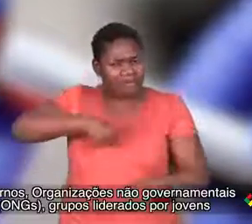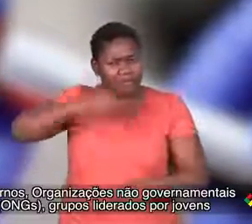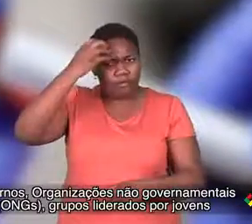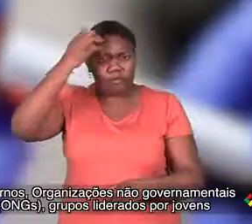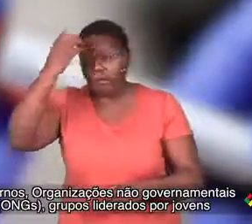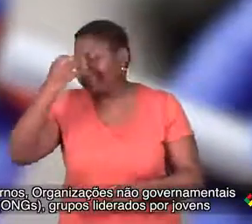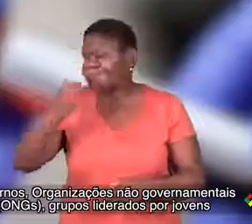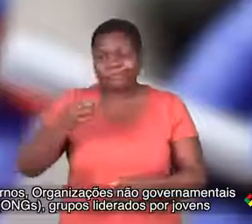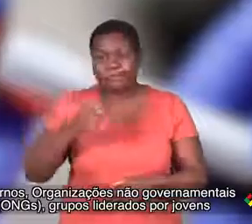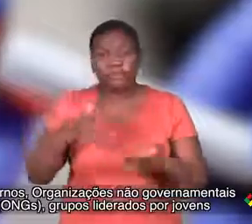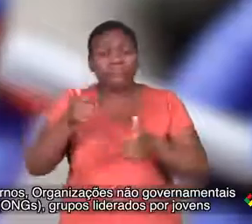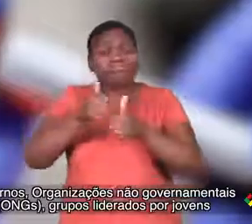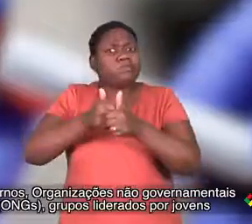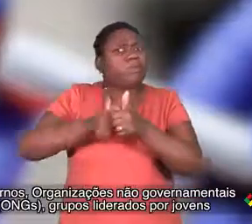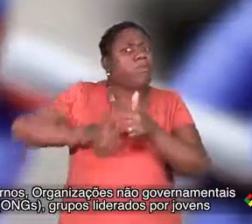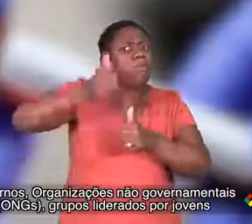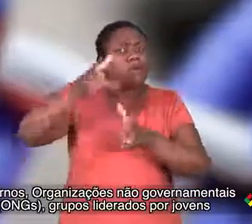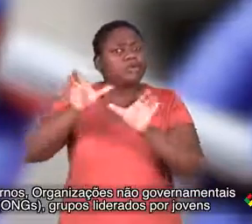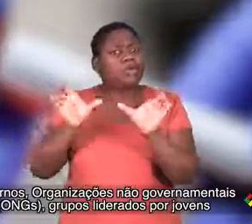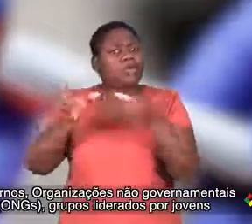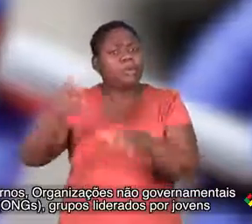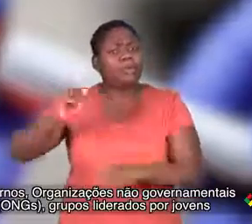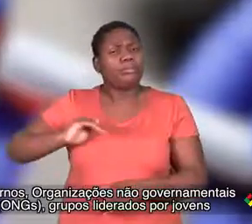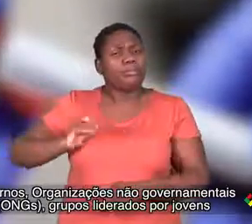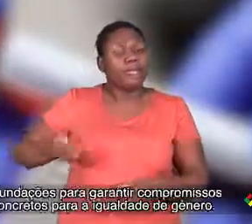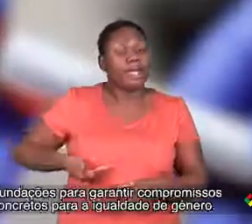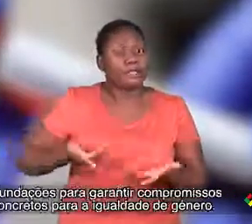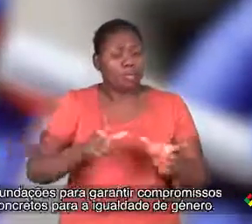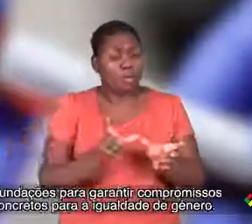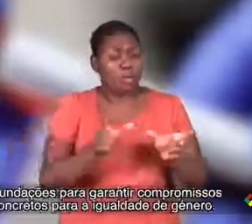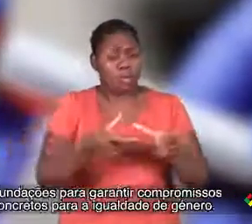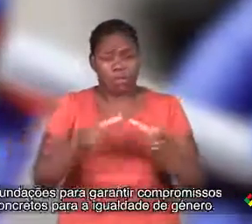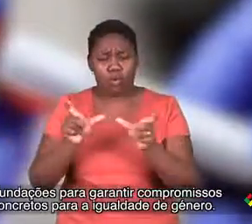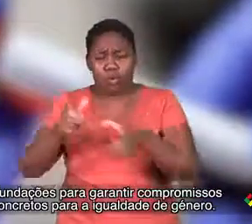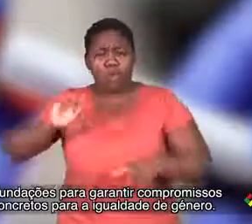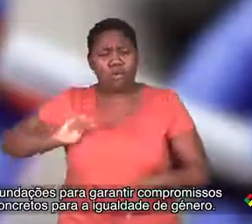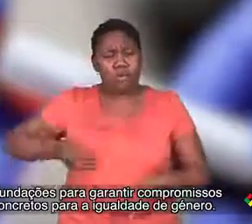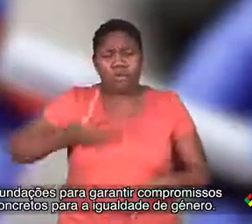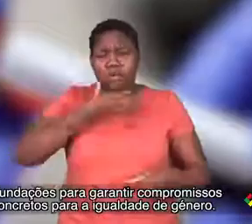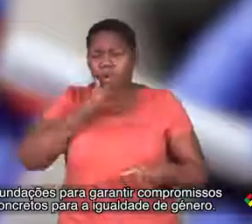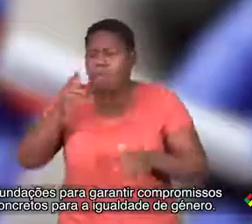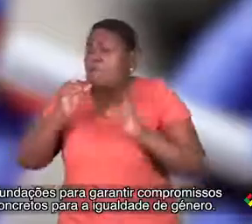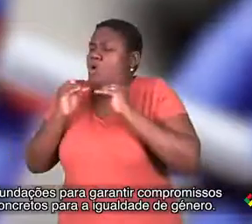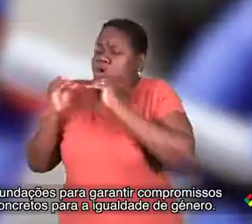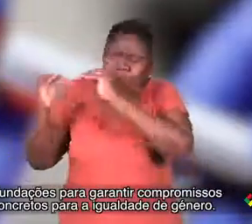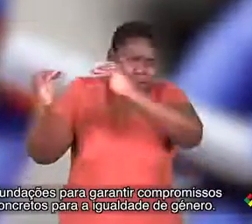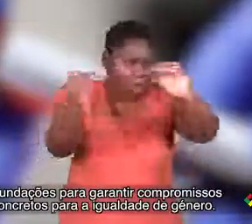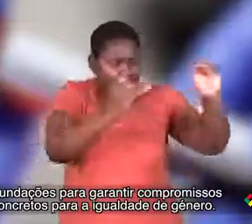organizações não-governamentais, grupos liderados por jovens e fundações para garantir compromissos concretos para a igualdade de